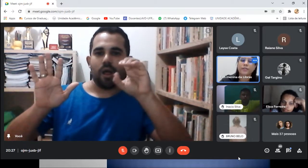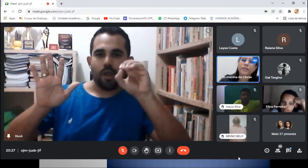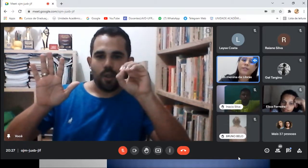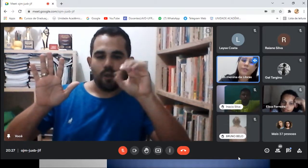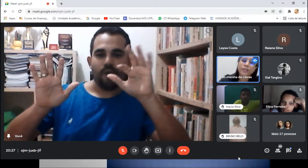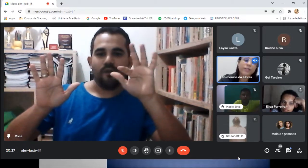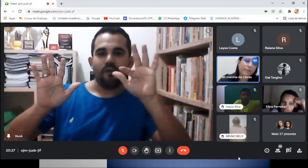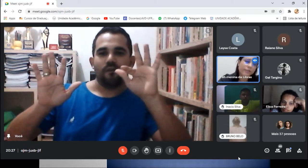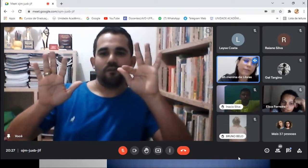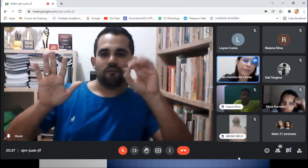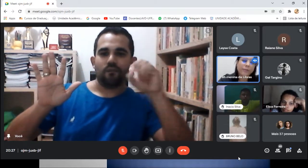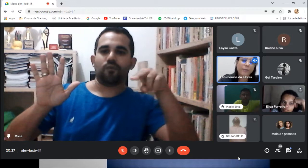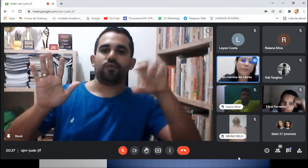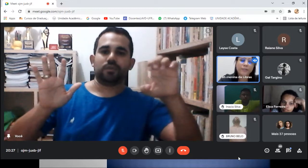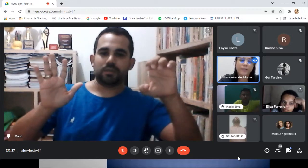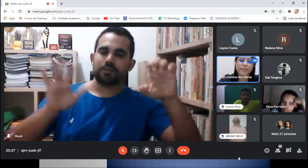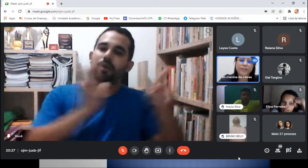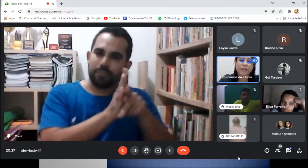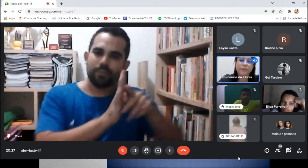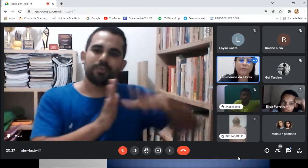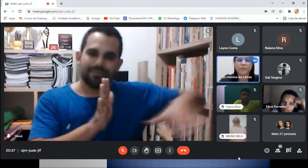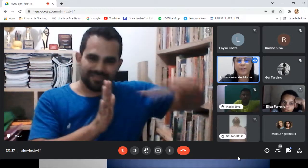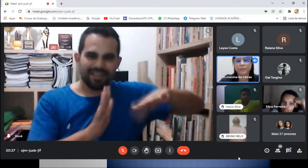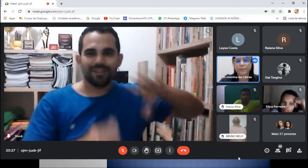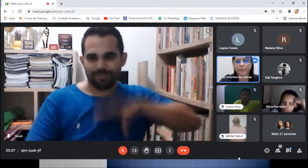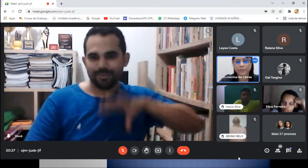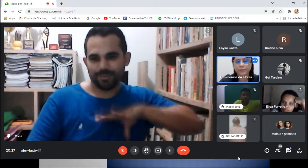Então, e já é um tema para você pesquisar, os allofones.